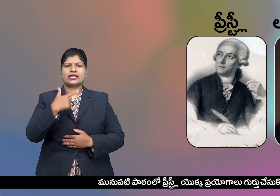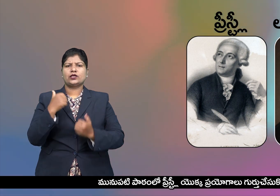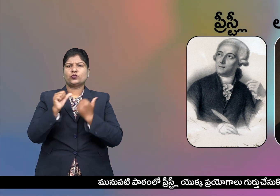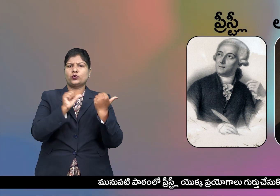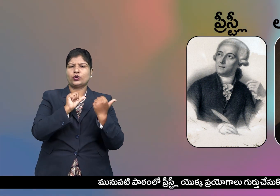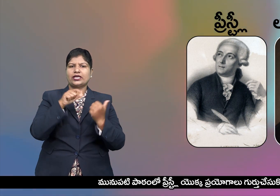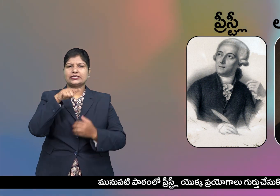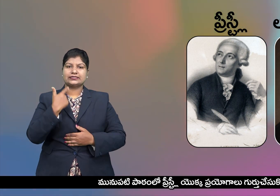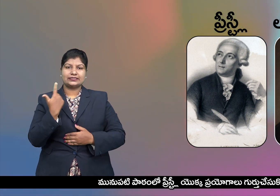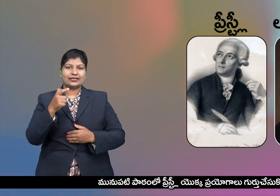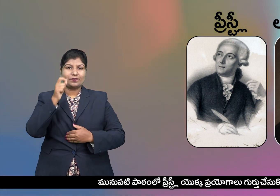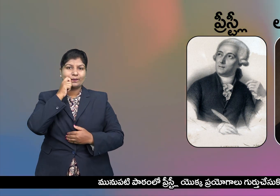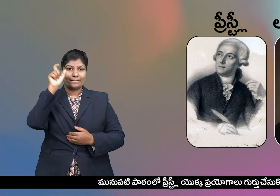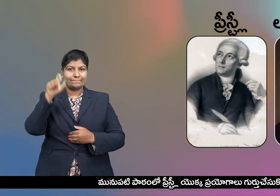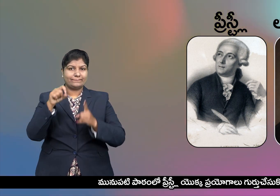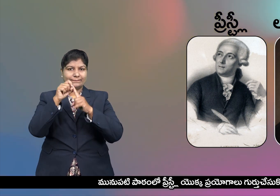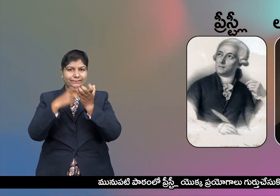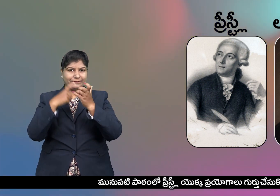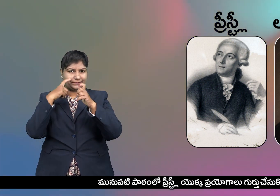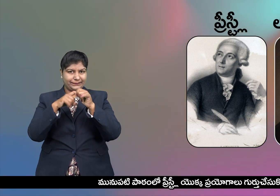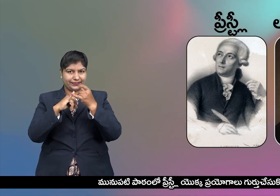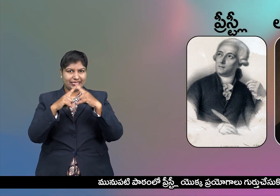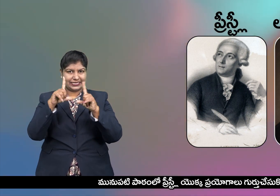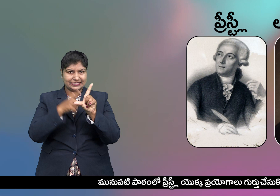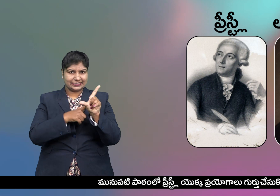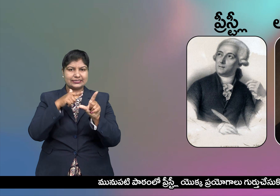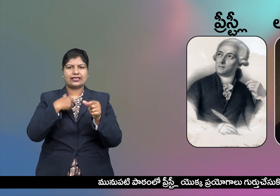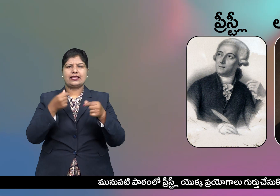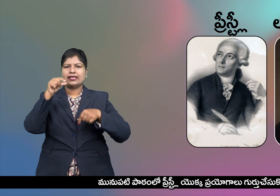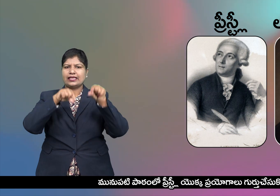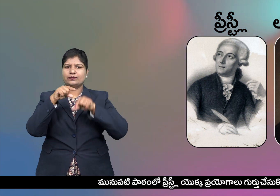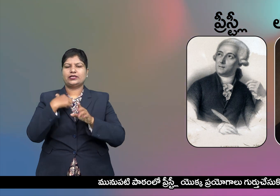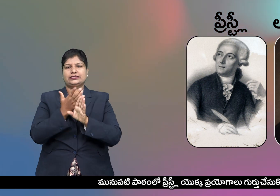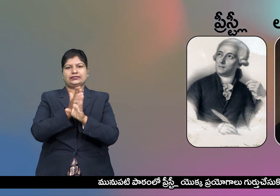మునుపటి పాఠంలో ప్రిస్ట్లీ యొక్క ప్రయోగాలు గుర్తుచేసుకోండి.